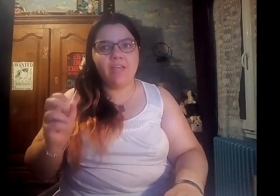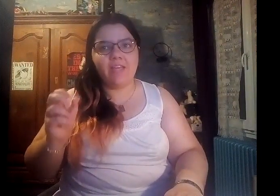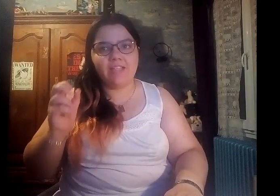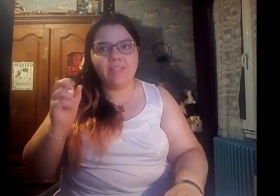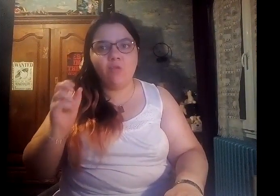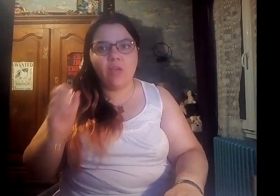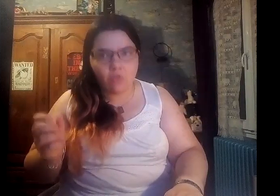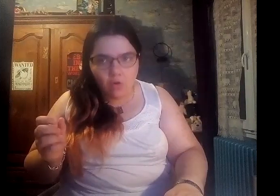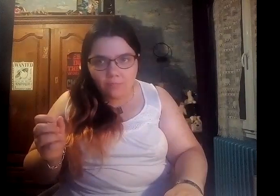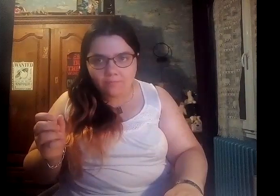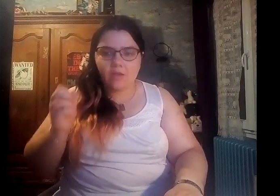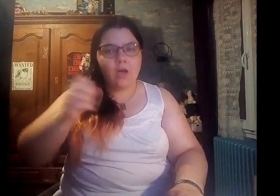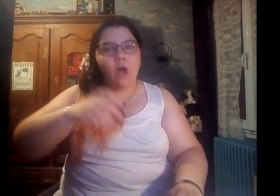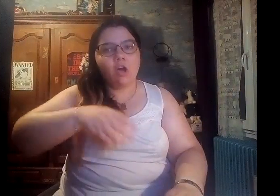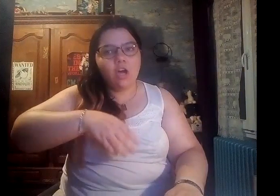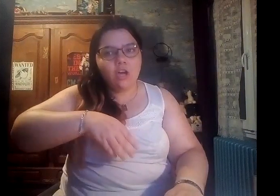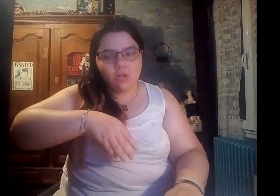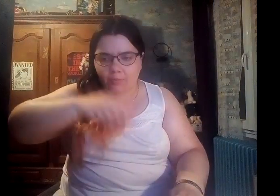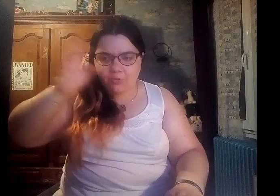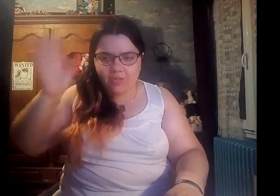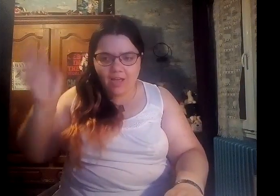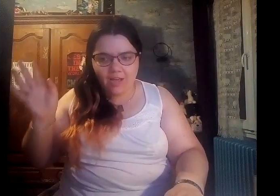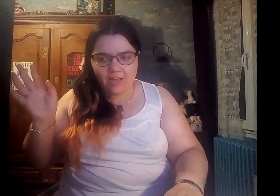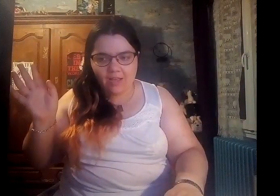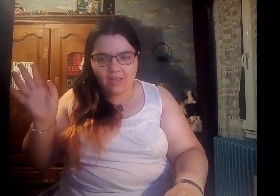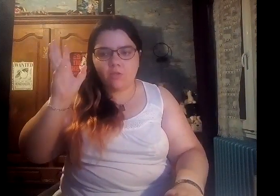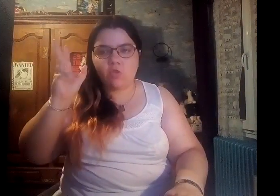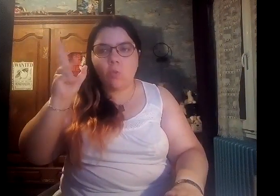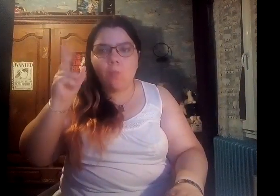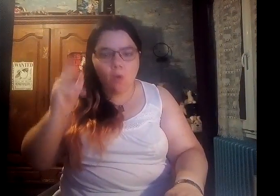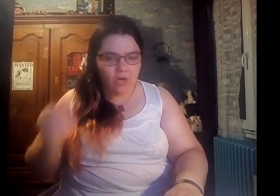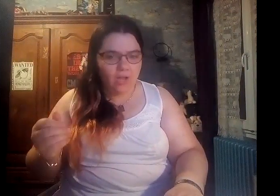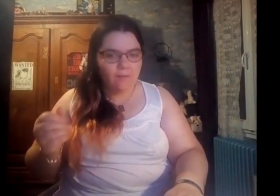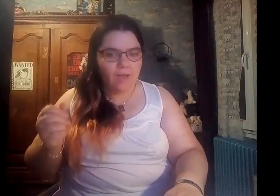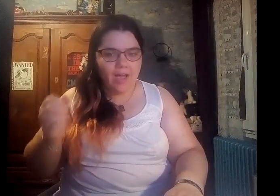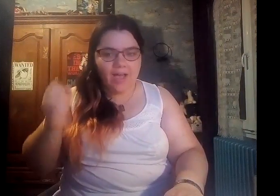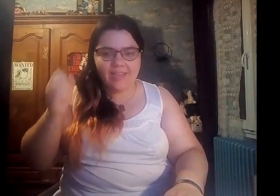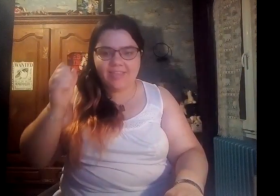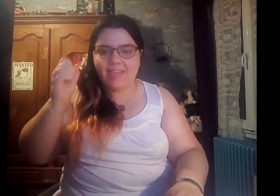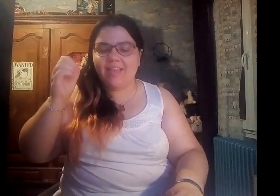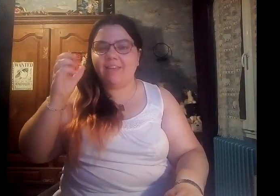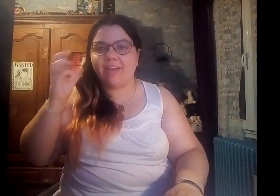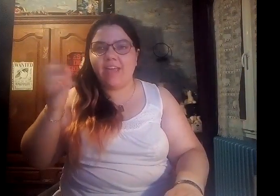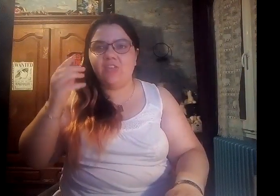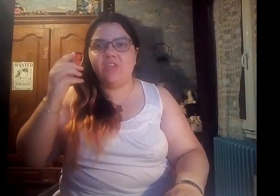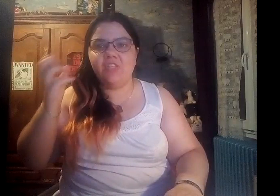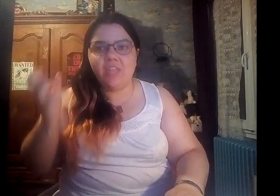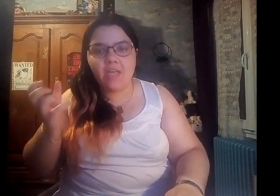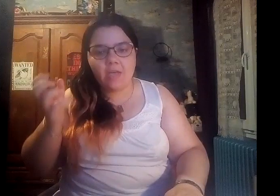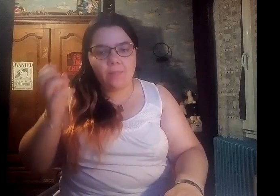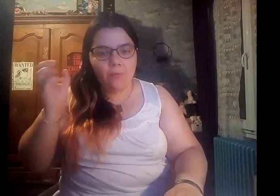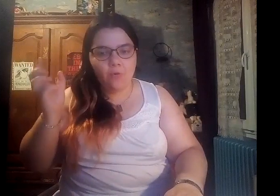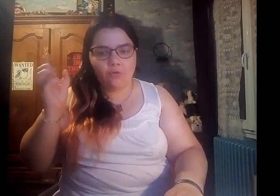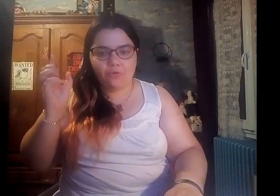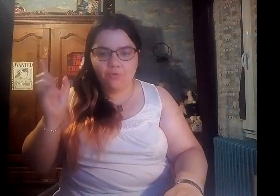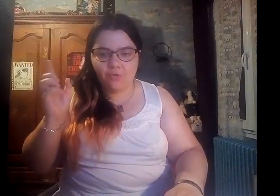pizzeria Simulator encore plus tard son programme a été réutilisé pour devenir